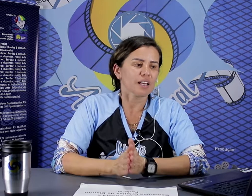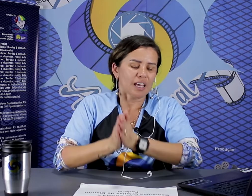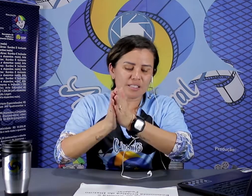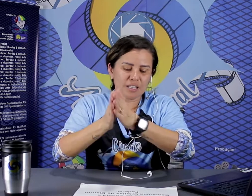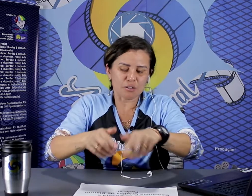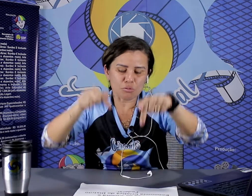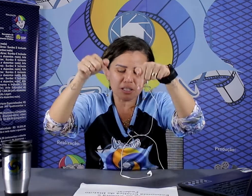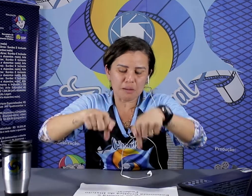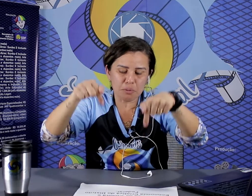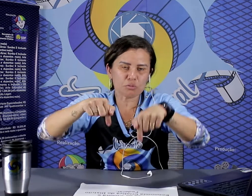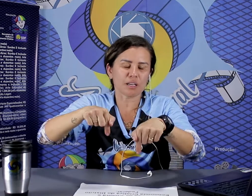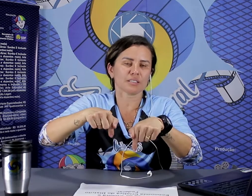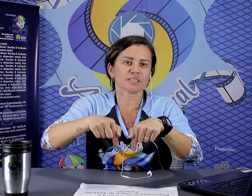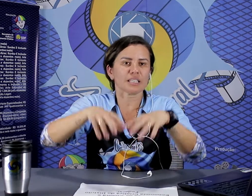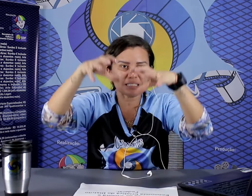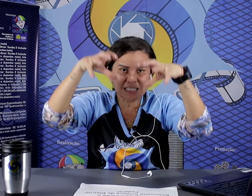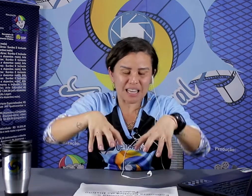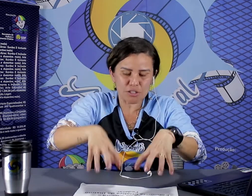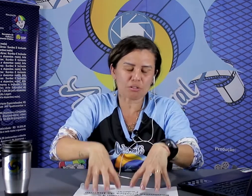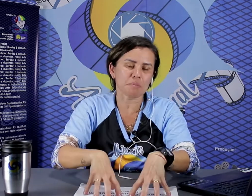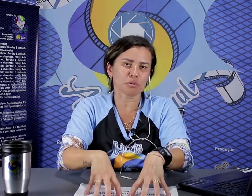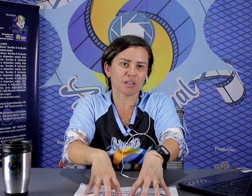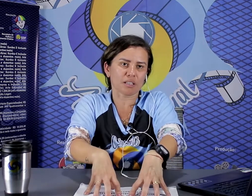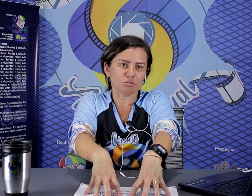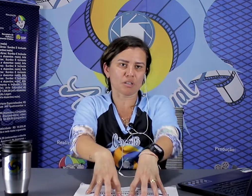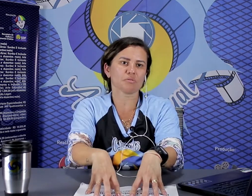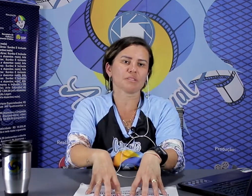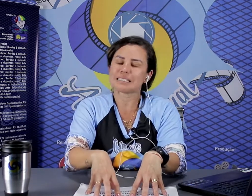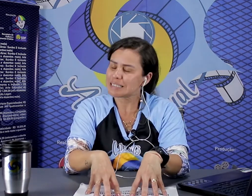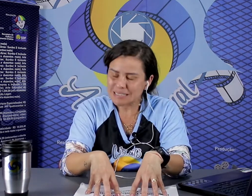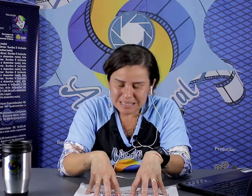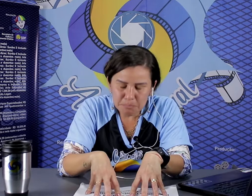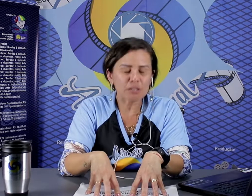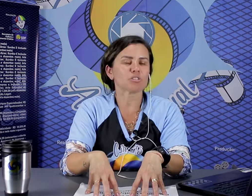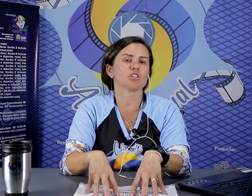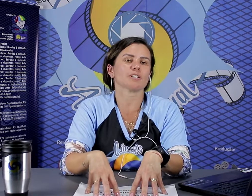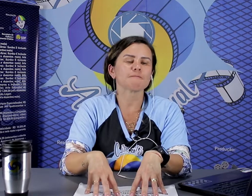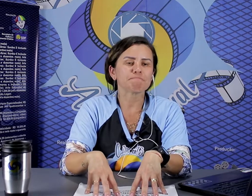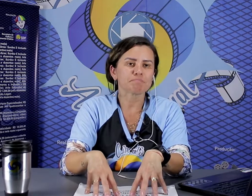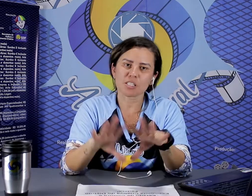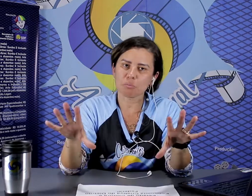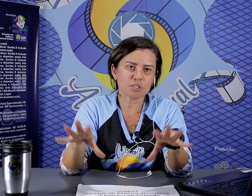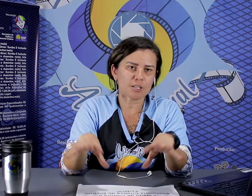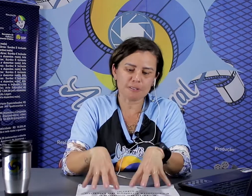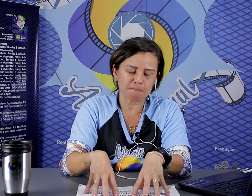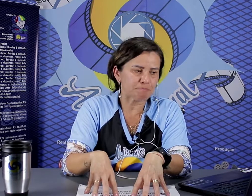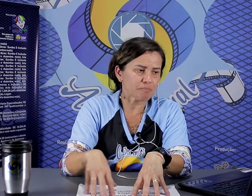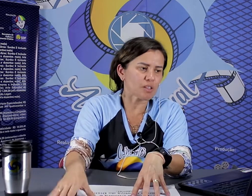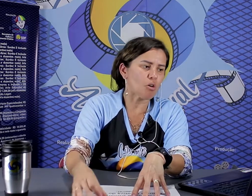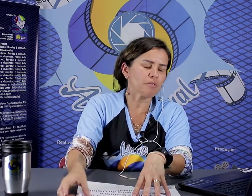Essa leitura está em português, esse texto está em português do livro. Também não adianta, 100% não. Toma, vai que ele